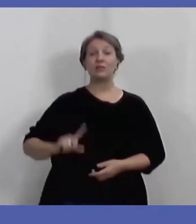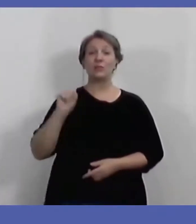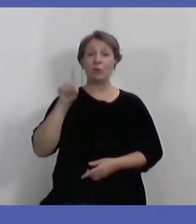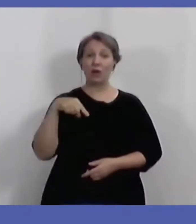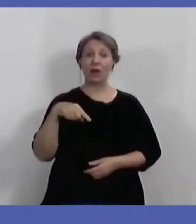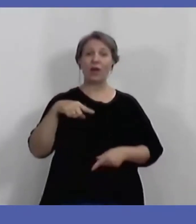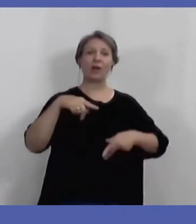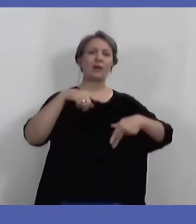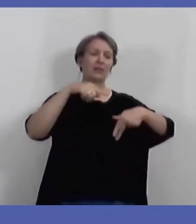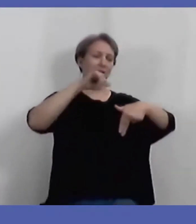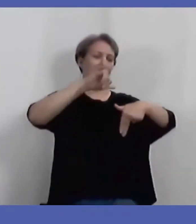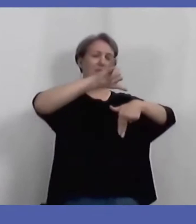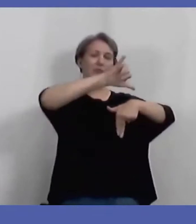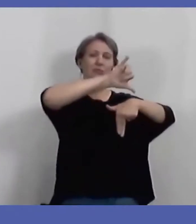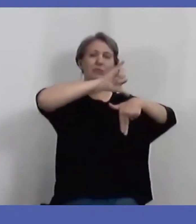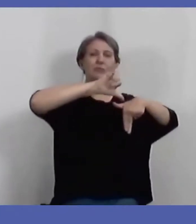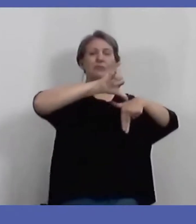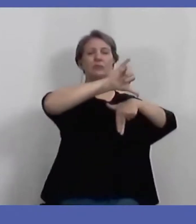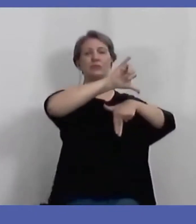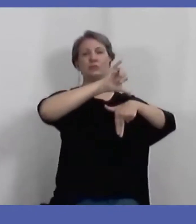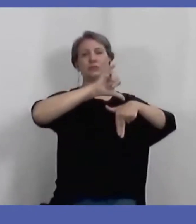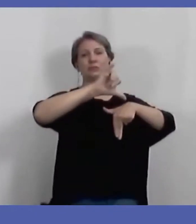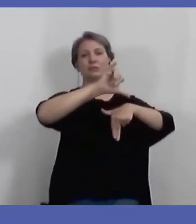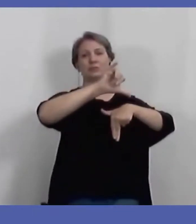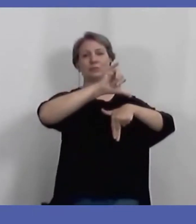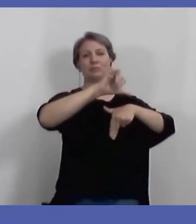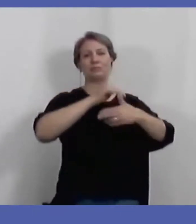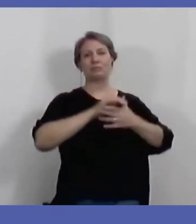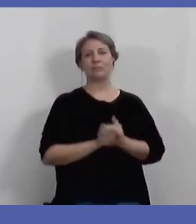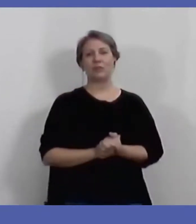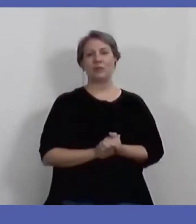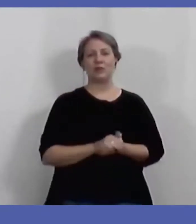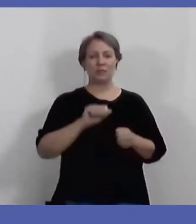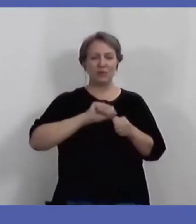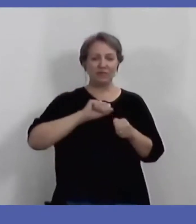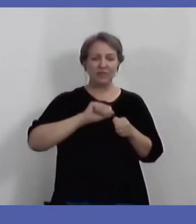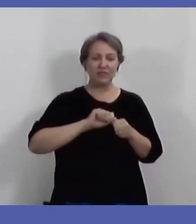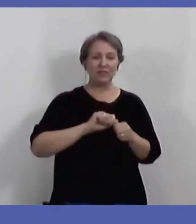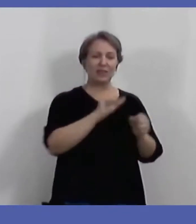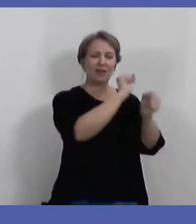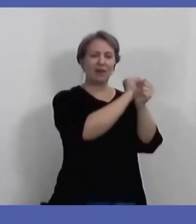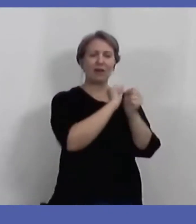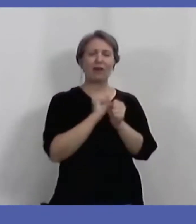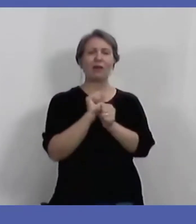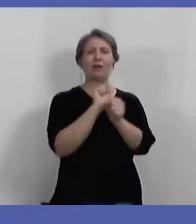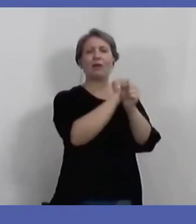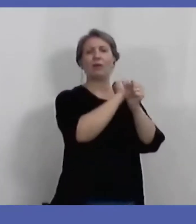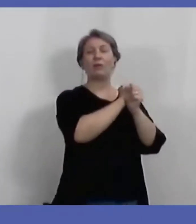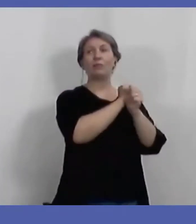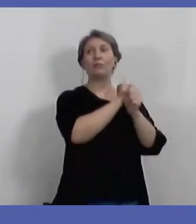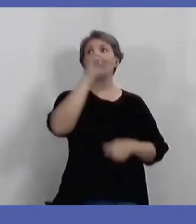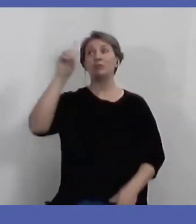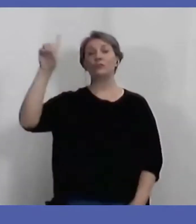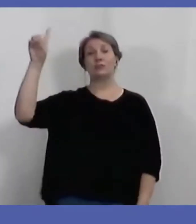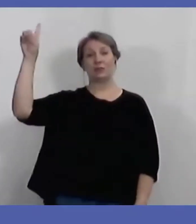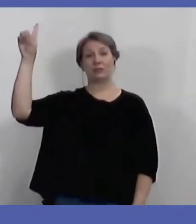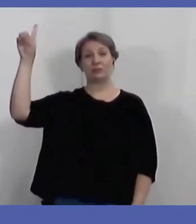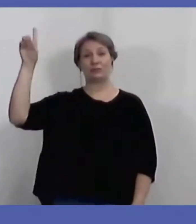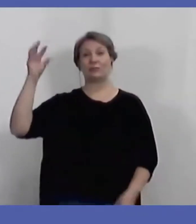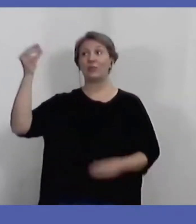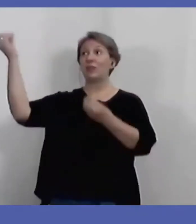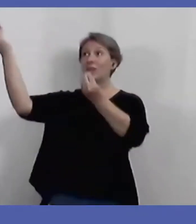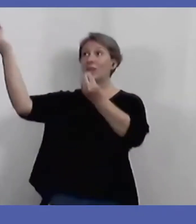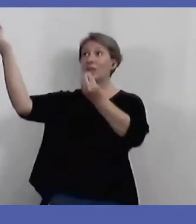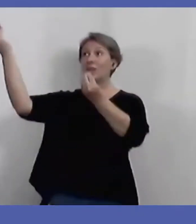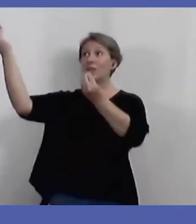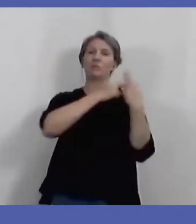Cristo é para realizar a obra de Deus, porque Cristo recebeu uma comissão do Pai,